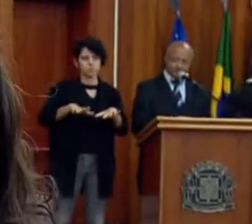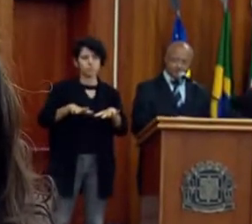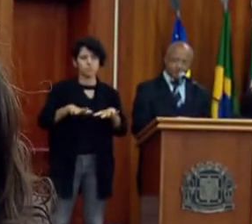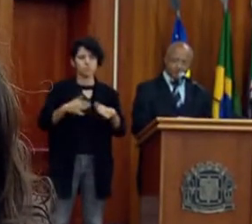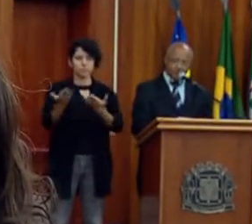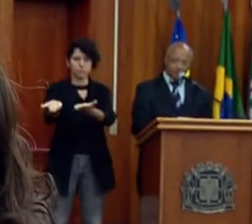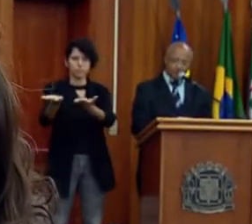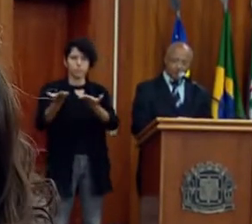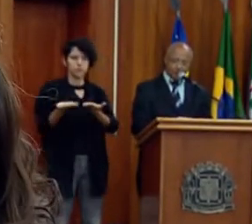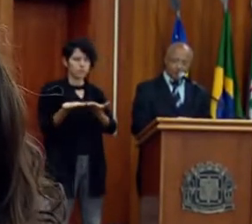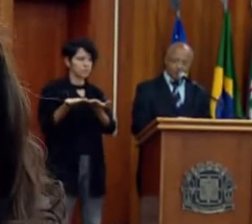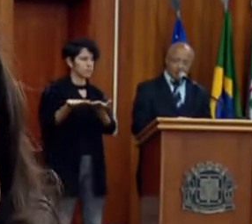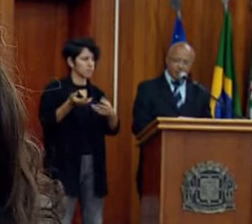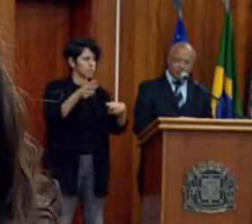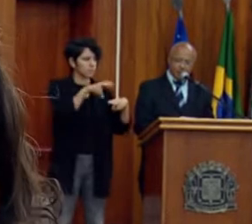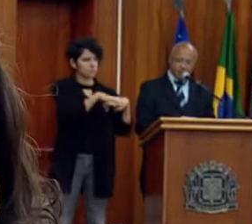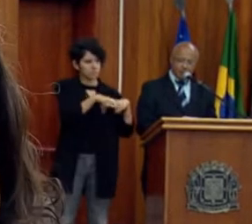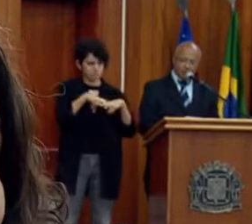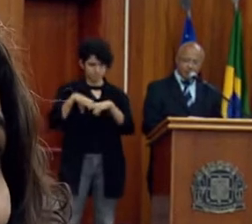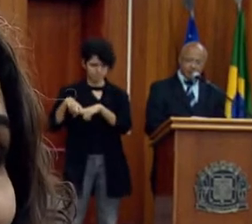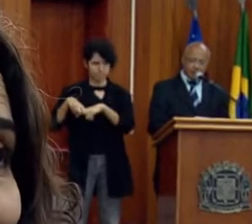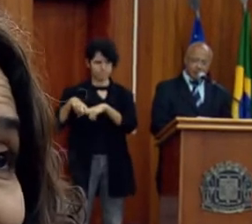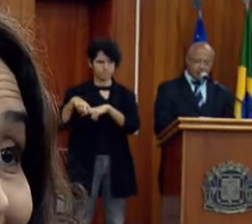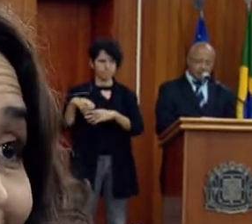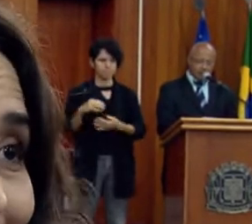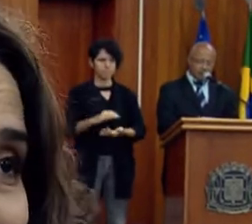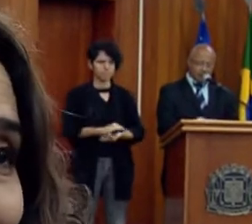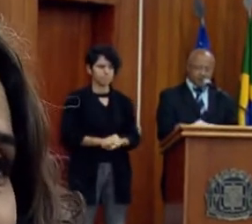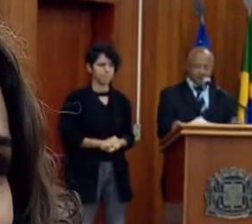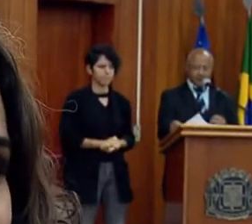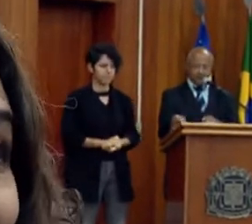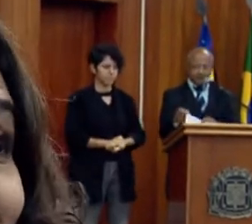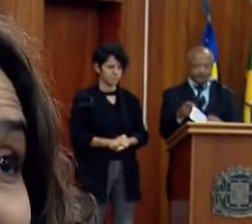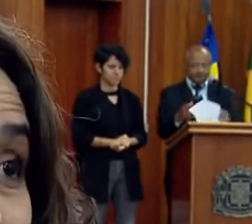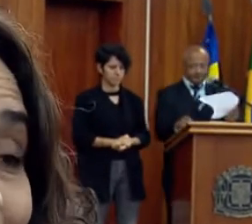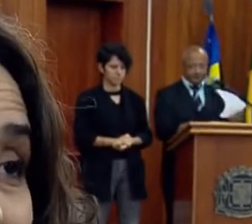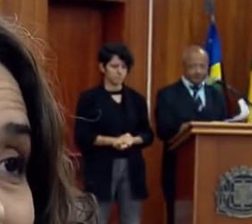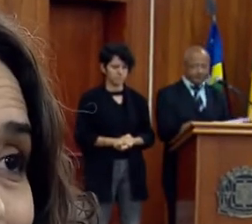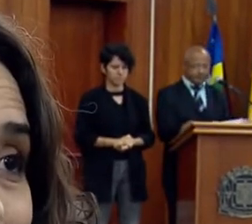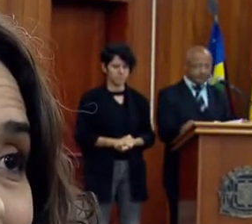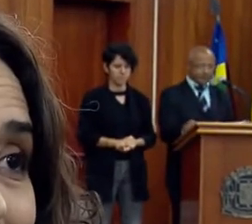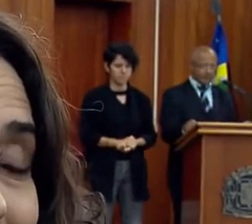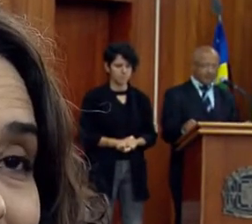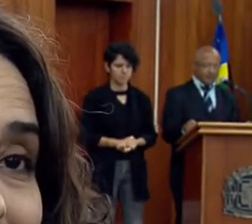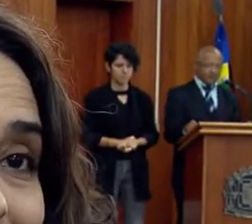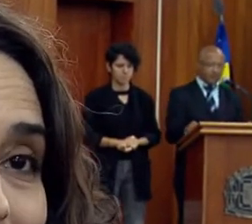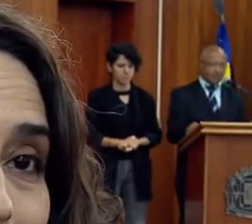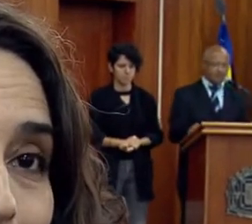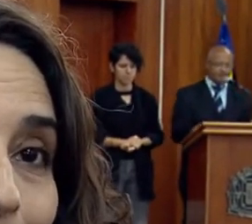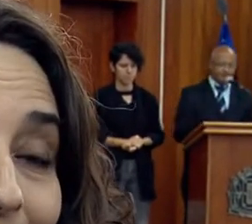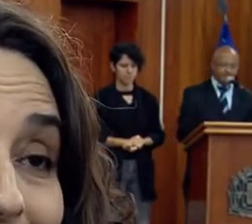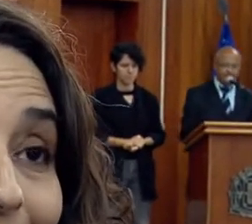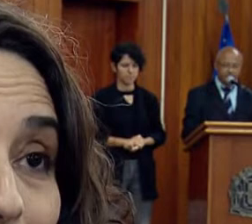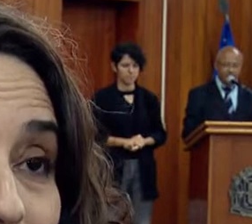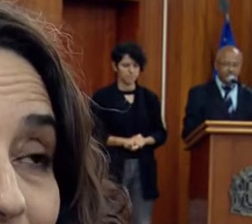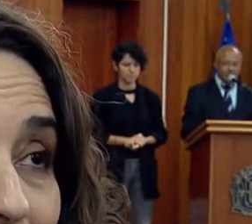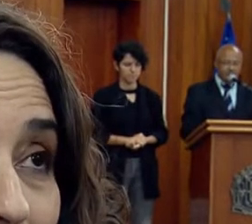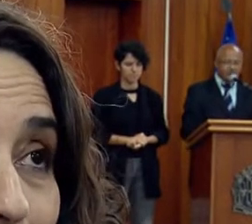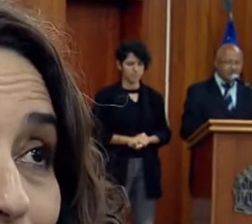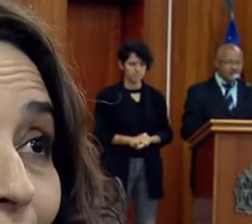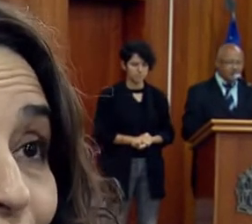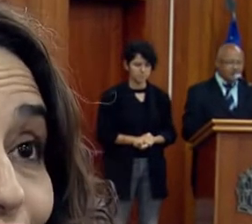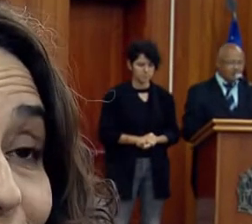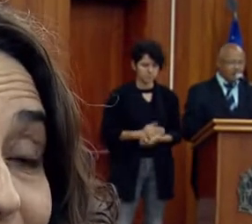sobre inclusão porque o que nossos filhos estão aí eles querem sair eles estão saindo e assim precisamos